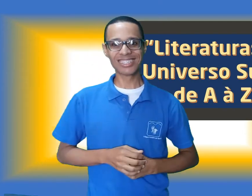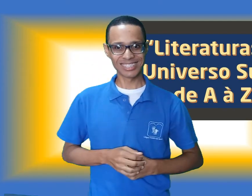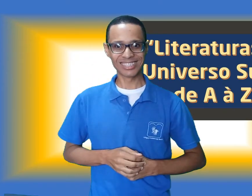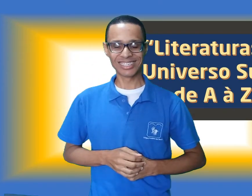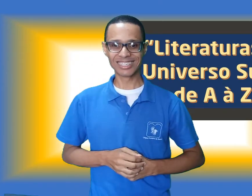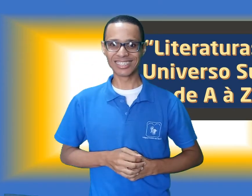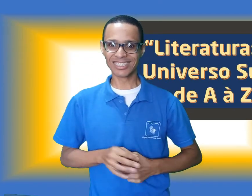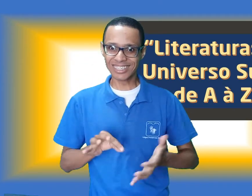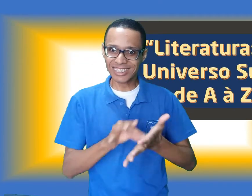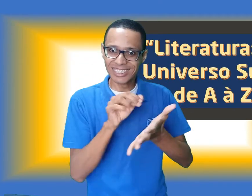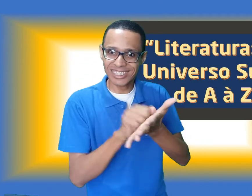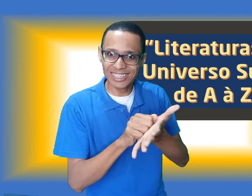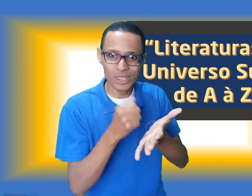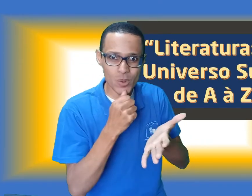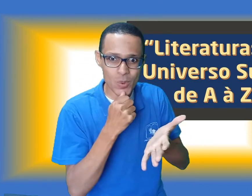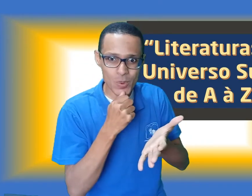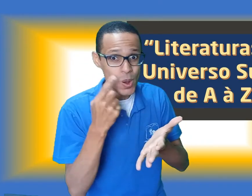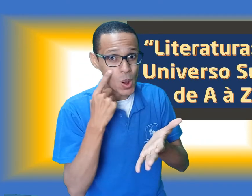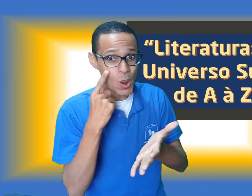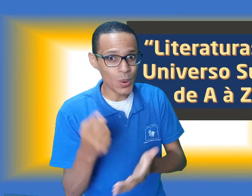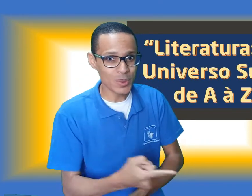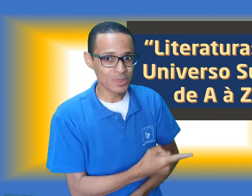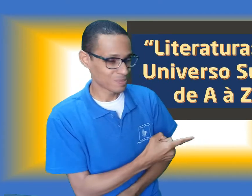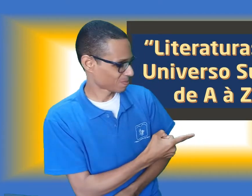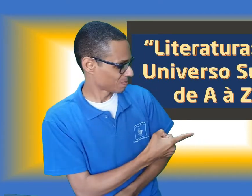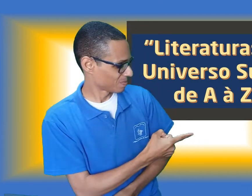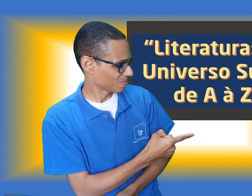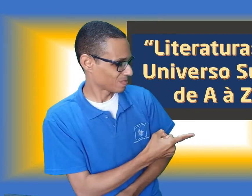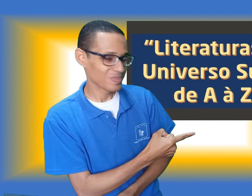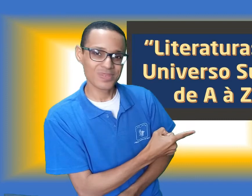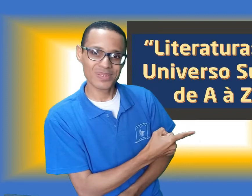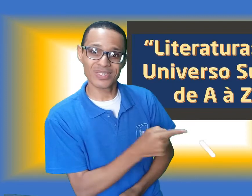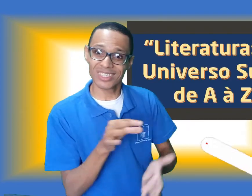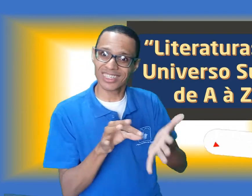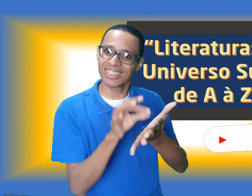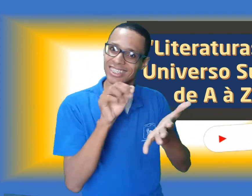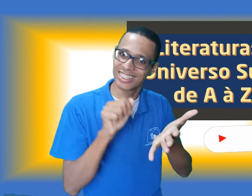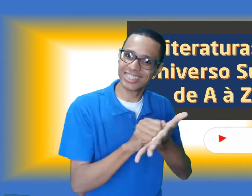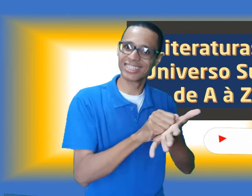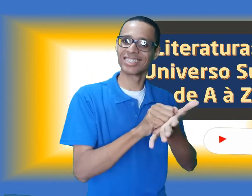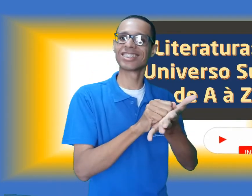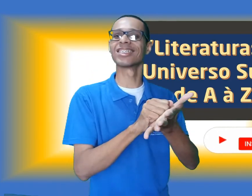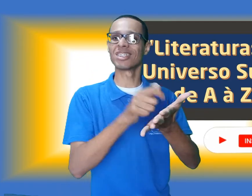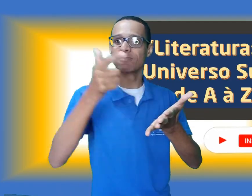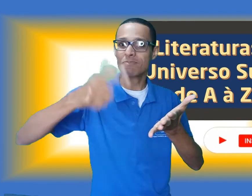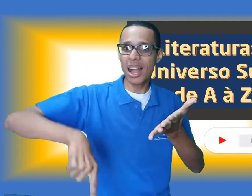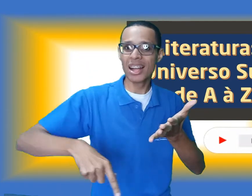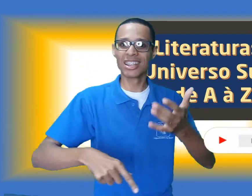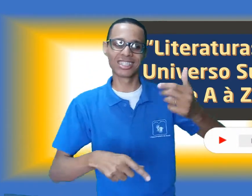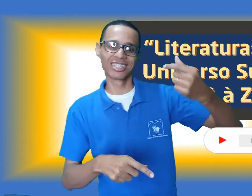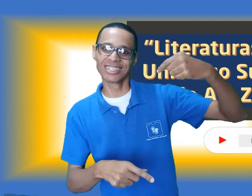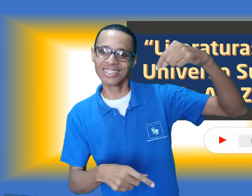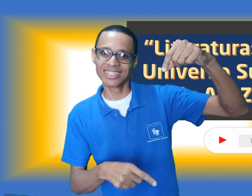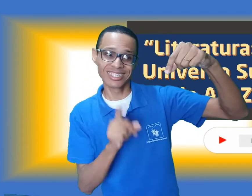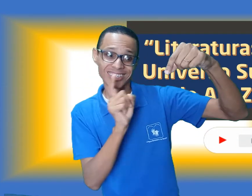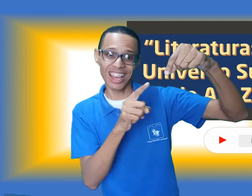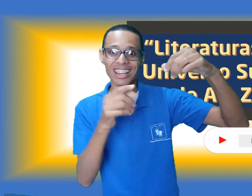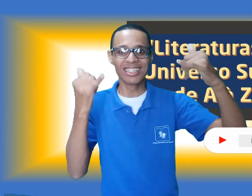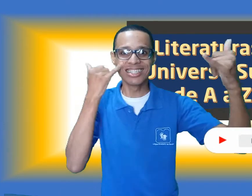like nessa bandeirinha aqui no cantinho inscreva-se e Ative o Sininho de notificações para não perder os